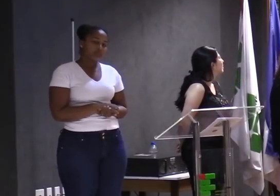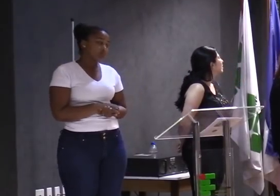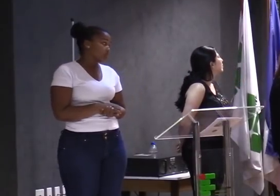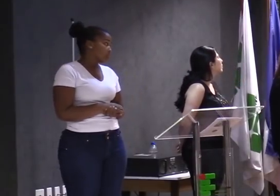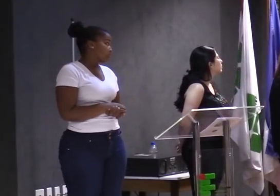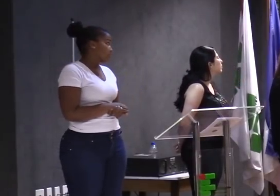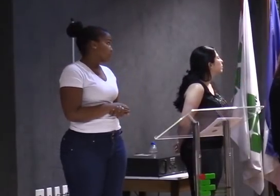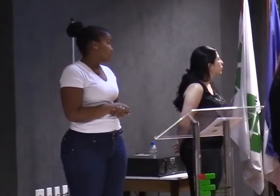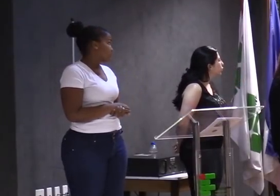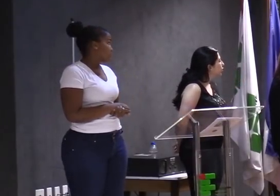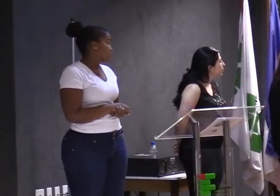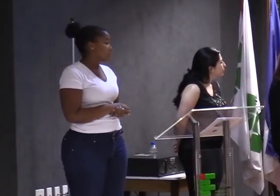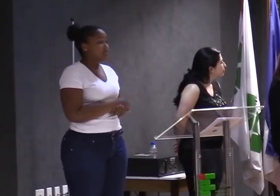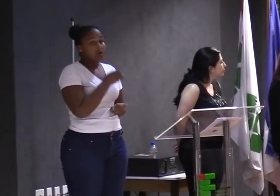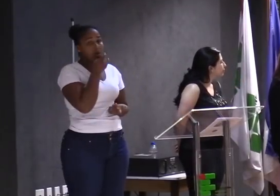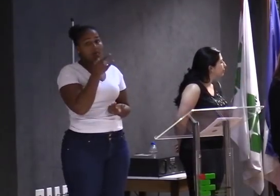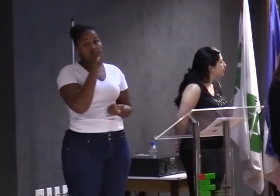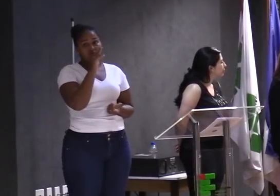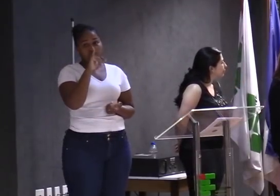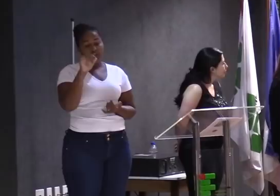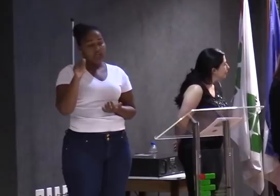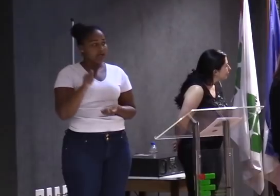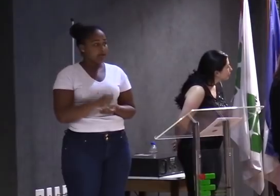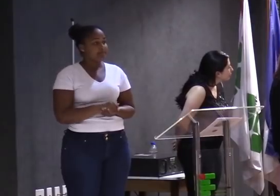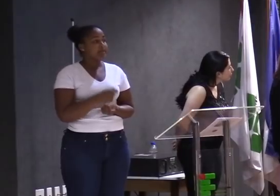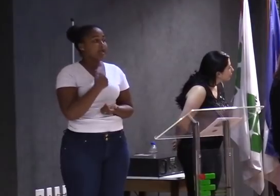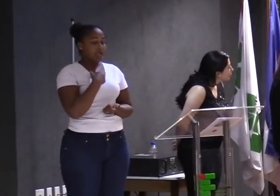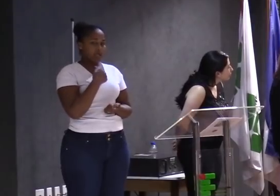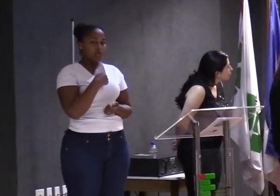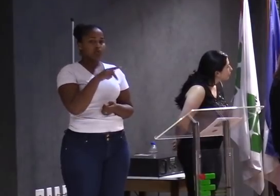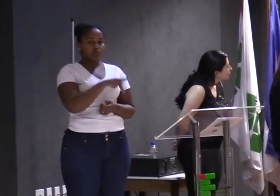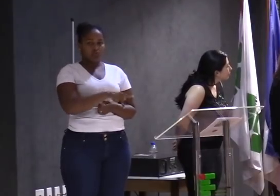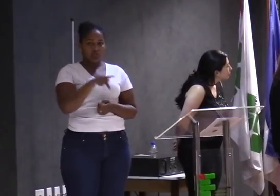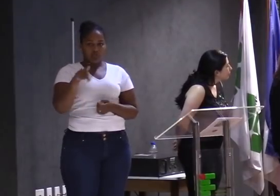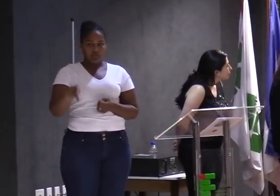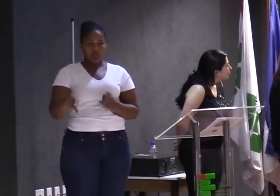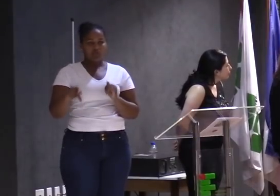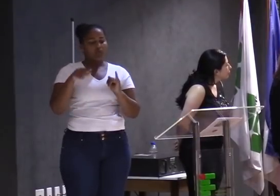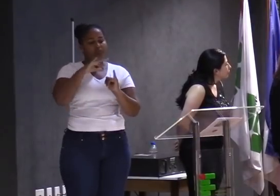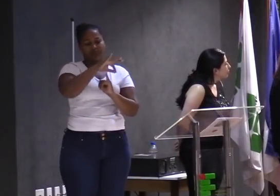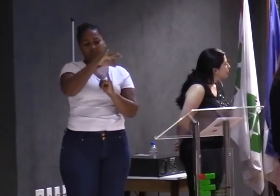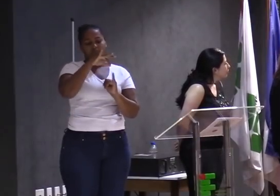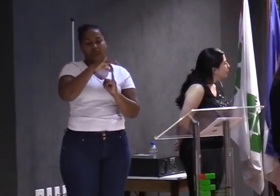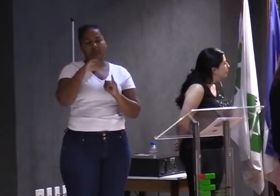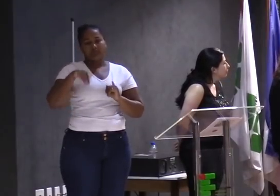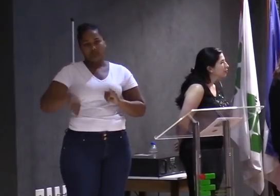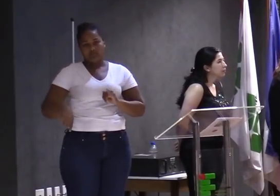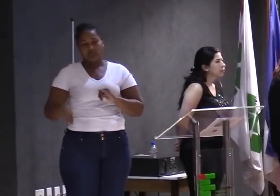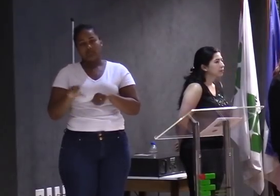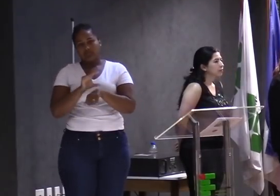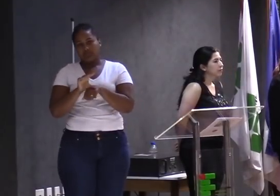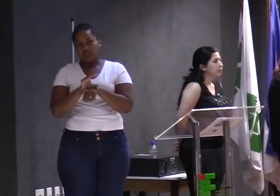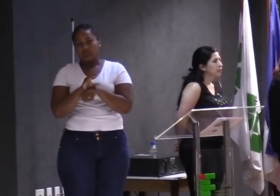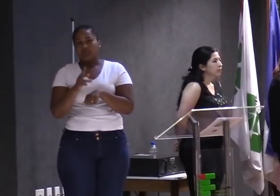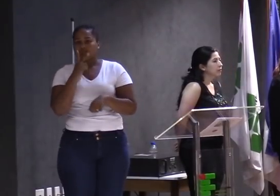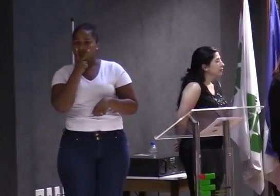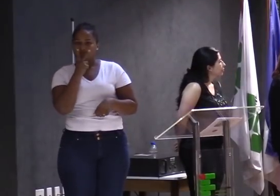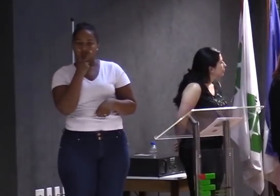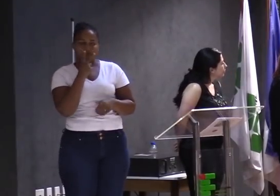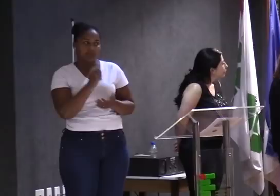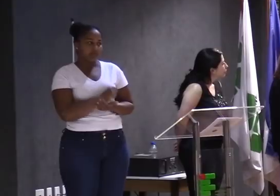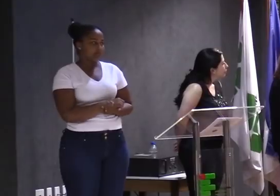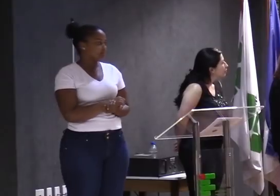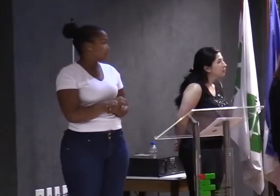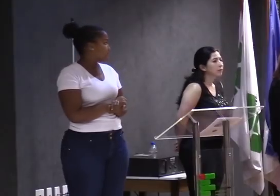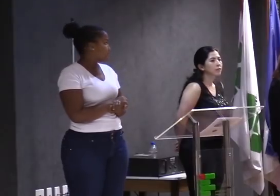Bom dia, meu nome é Vicente. Eu sou professor do IFES, aqui no campus Vitória, da área de metalurgia. Tá? Tem alguém